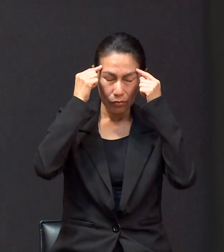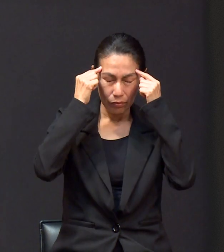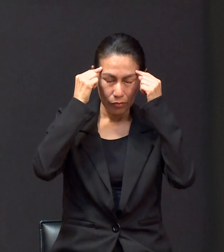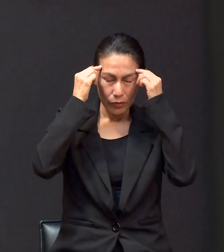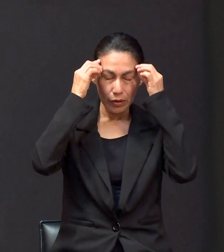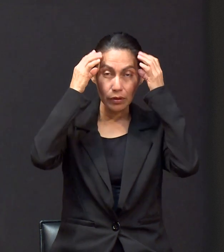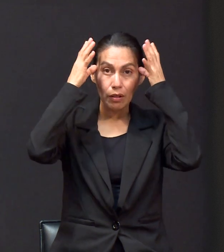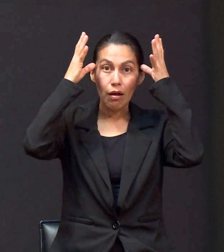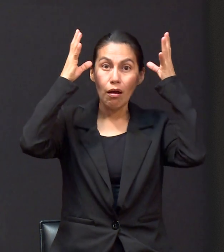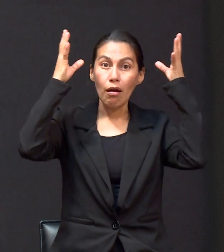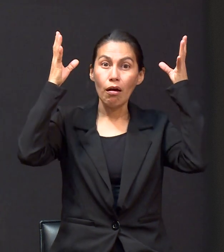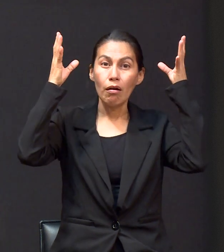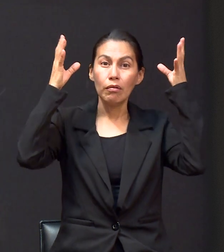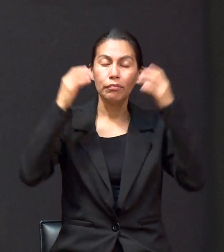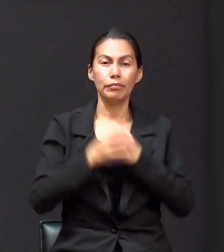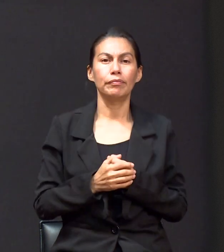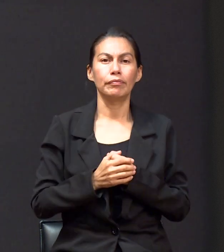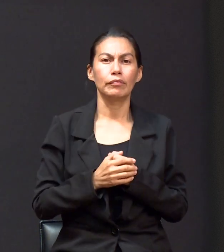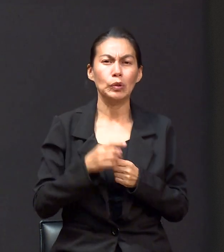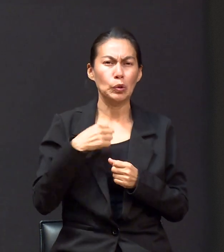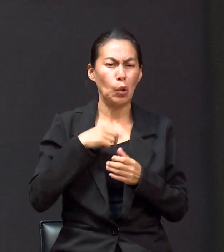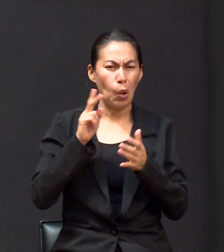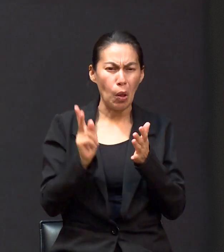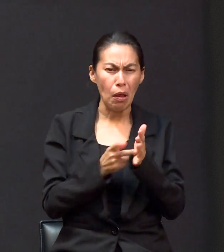Pero haz de cuenta que yo volví a nacer porque